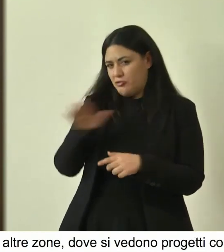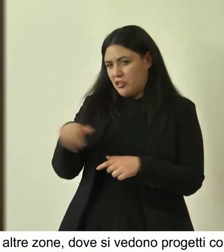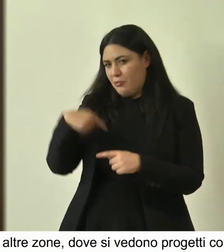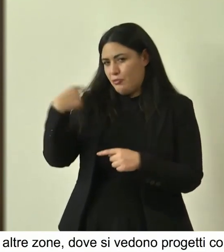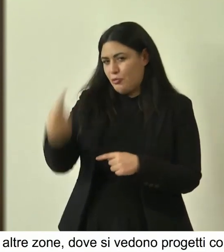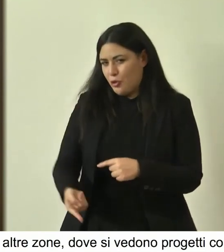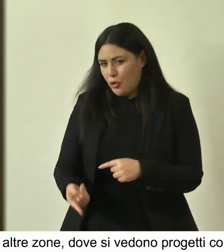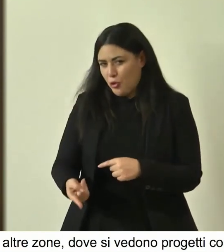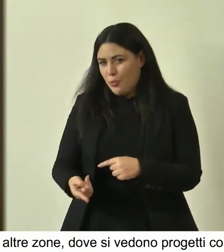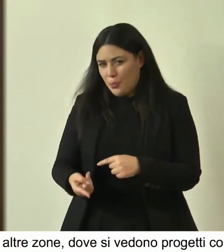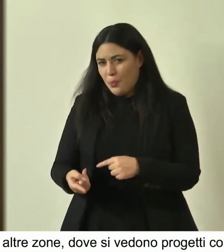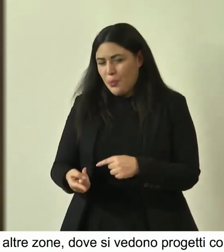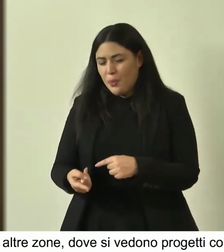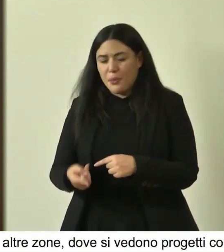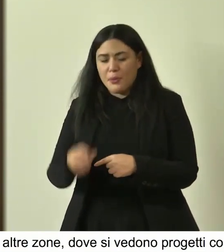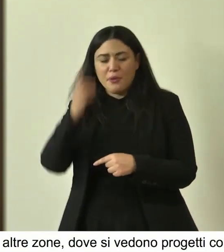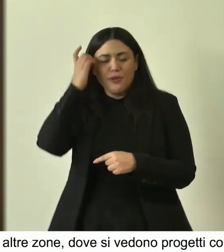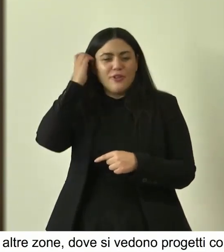le forme più elevate di...